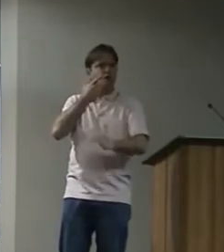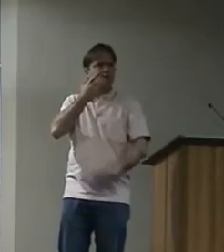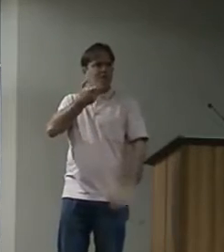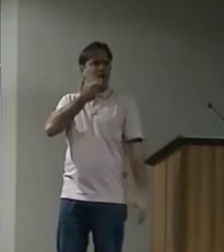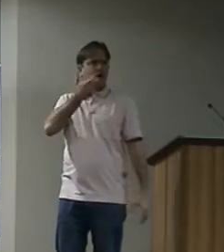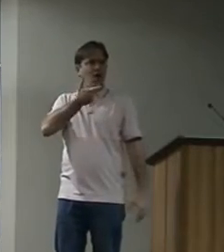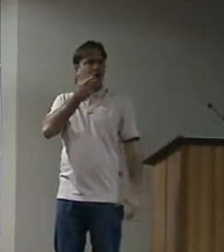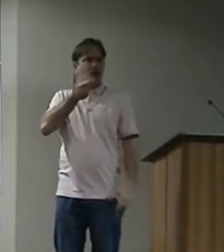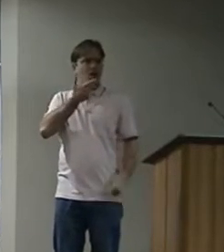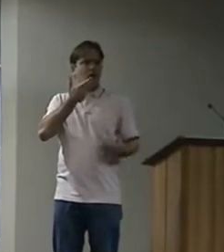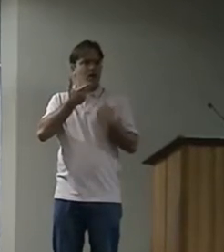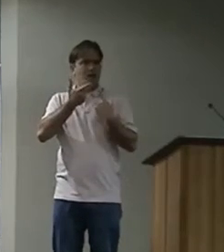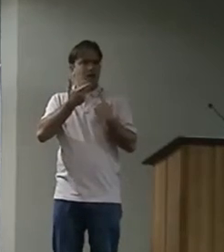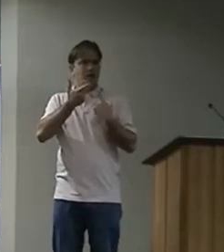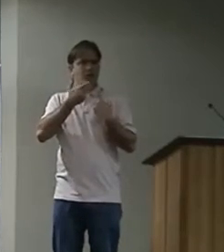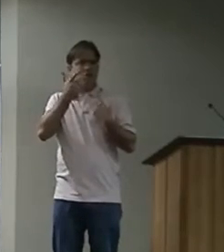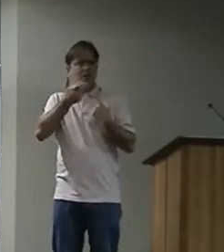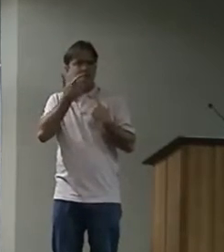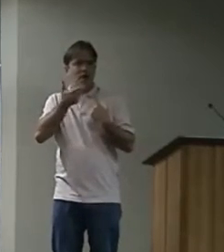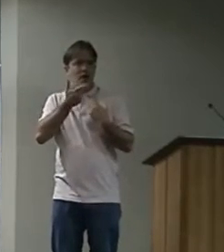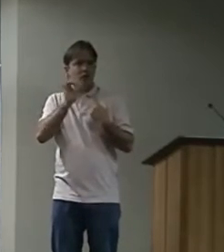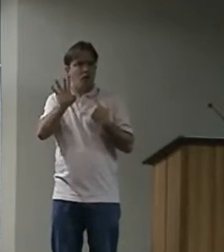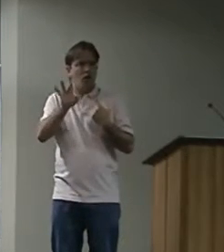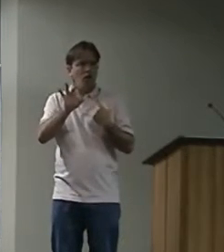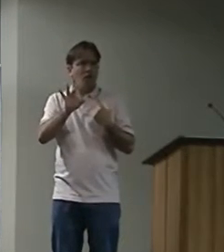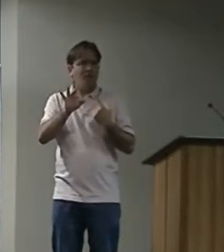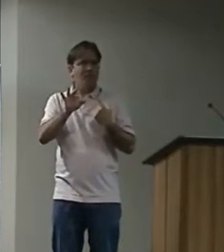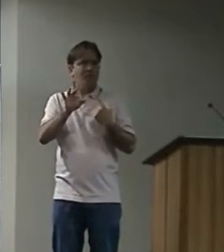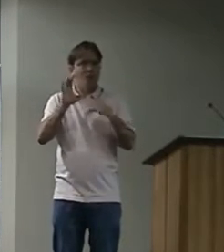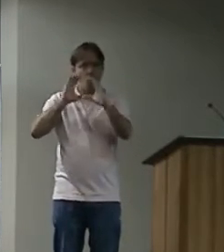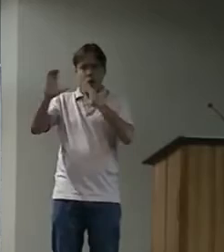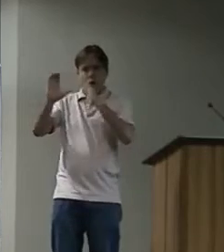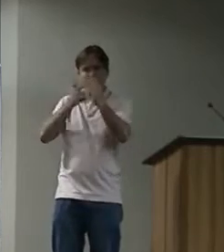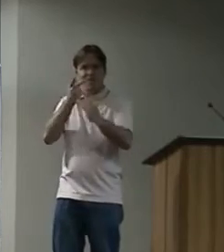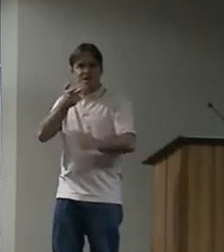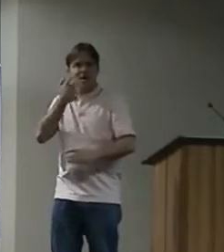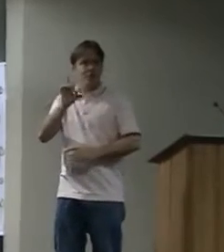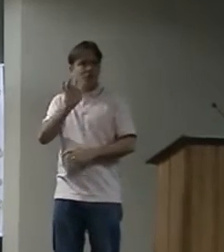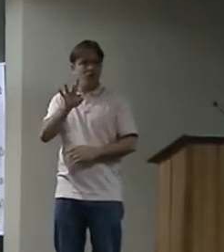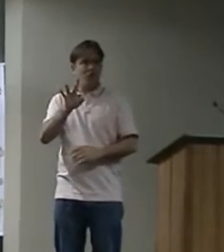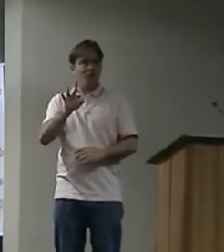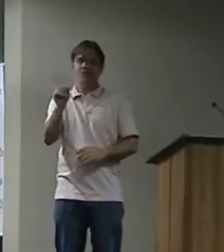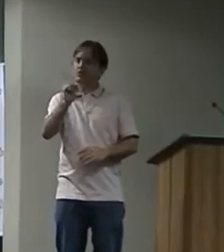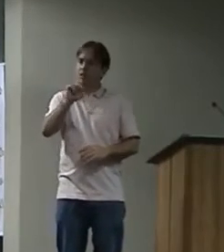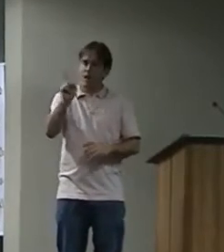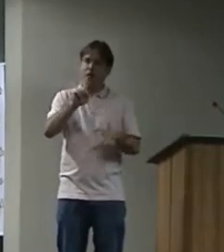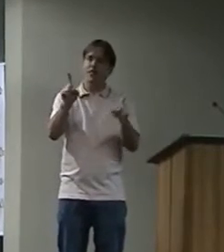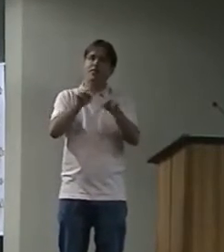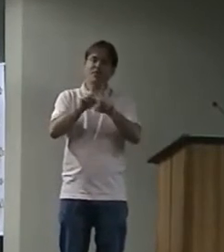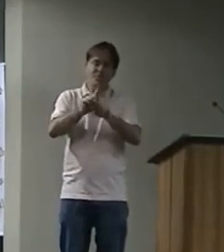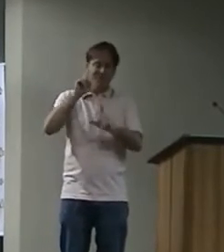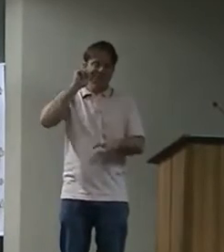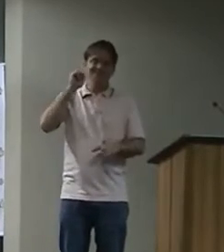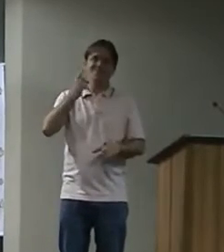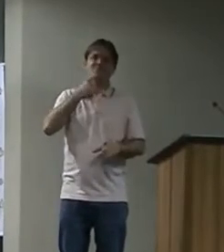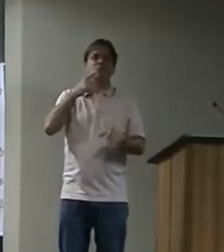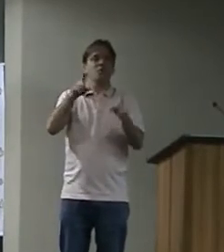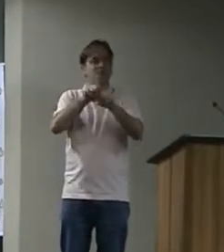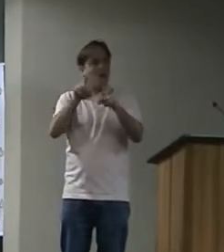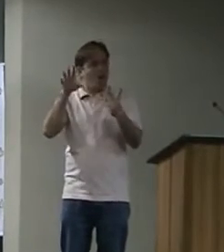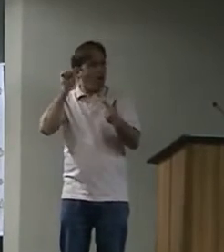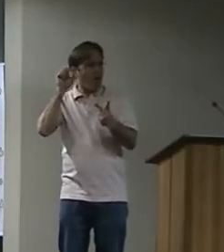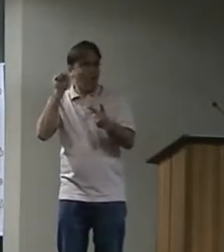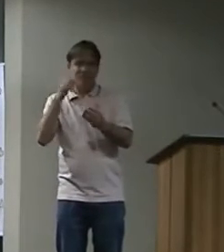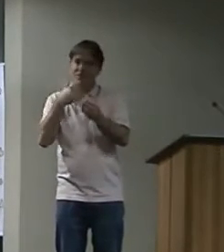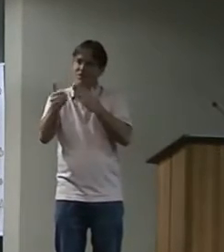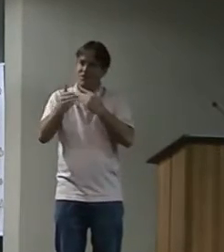Então, vamos pensar numa criança, e aqui eu estou incluindo uma criança surda ou ouvinte. A primeira comunicação